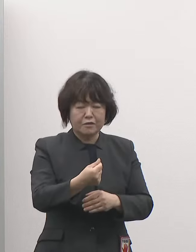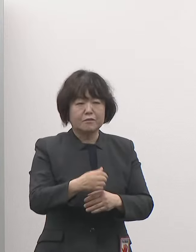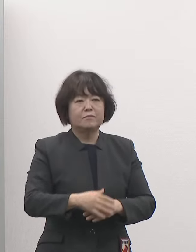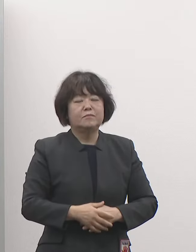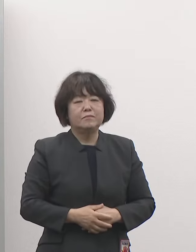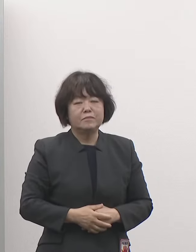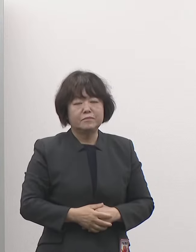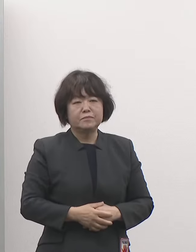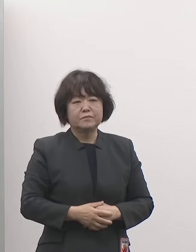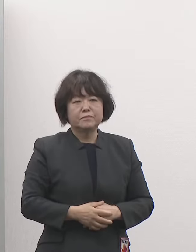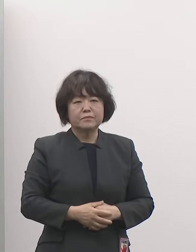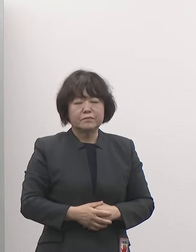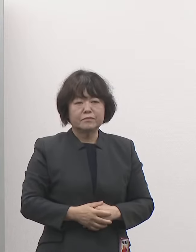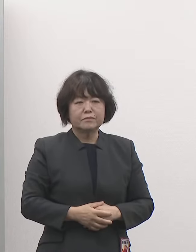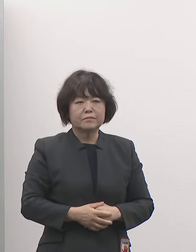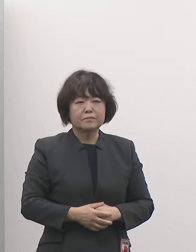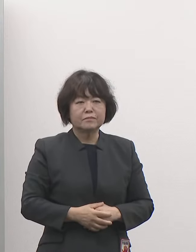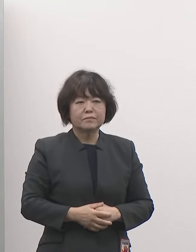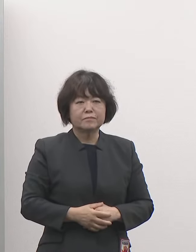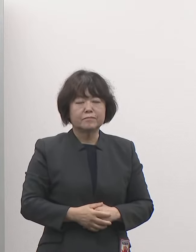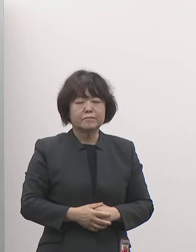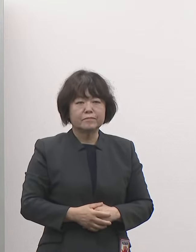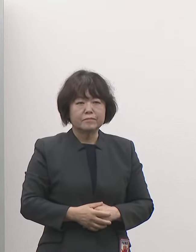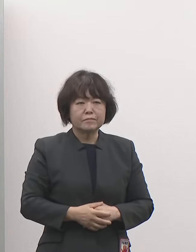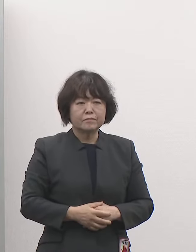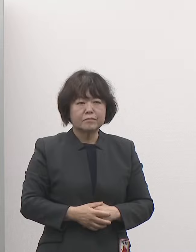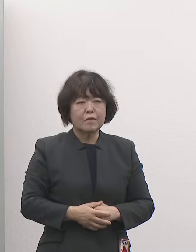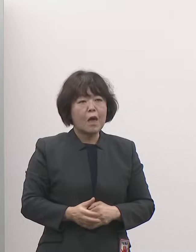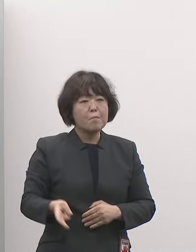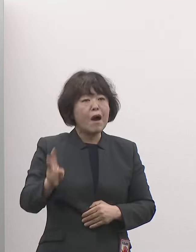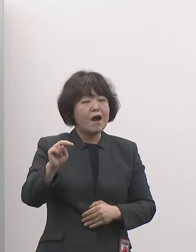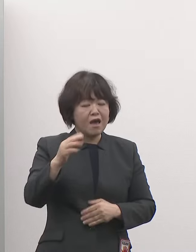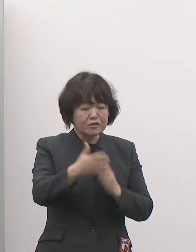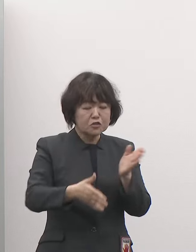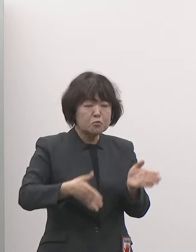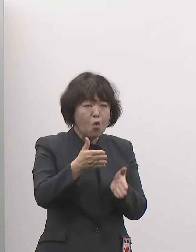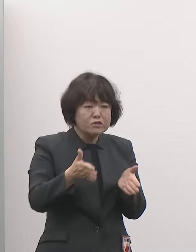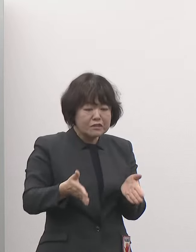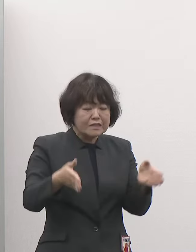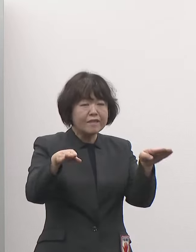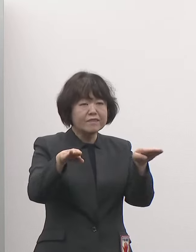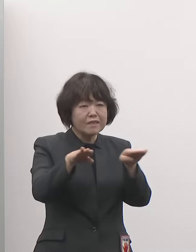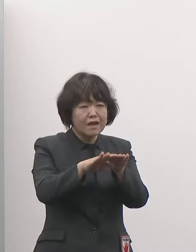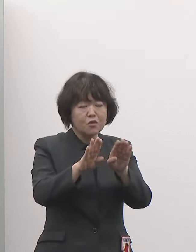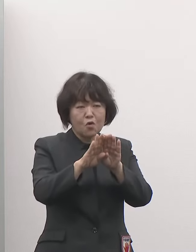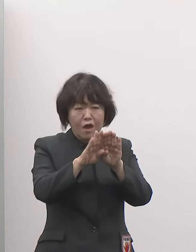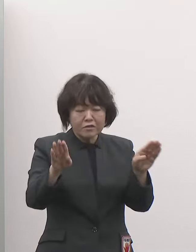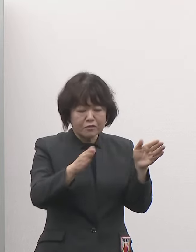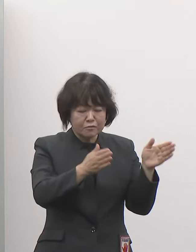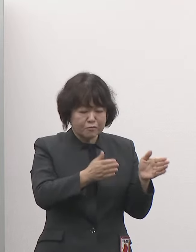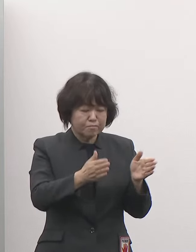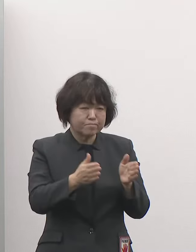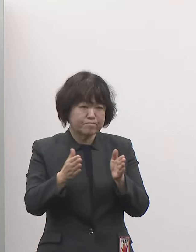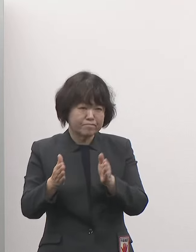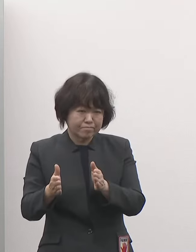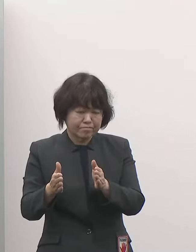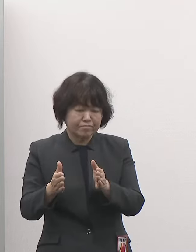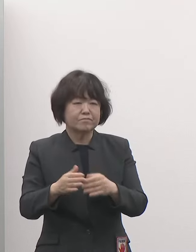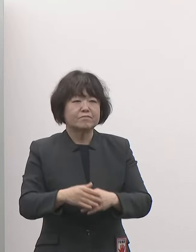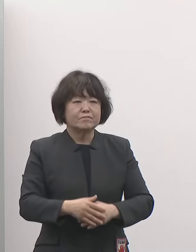。なおこの観点でいきますと、パラスポーツセンターの開設準備はしっかりと着実に進めてまいりたいと思